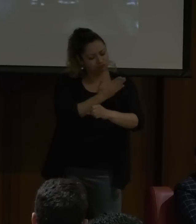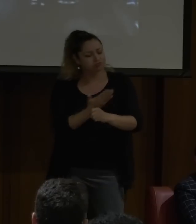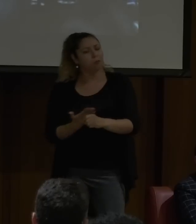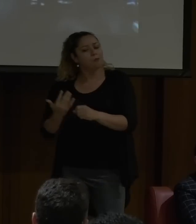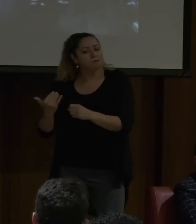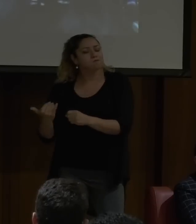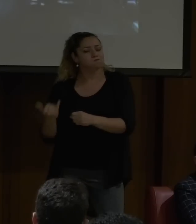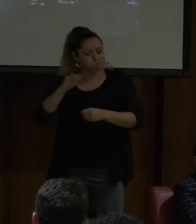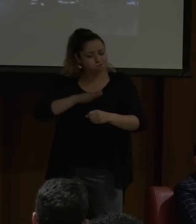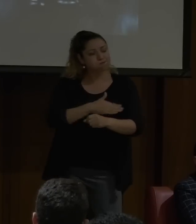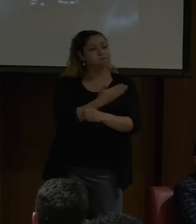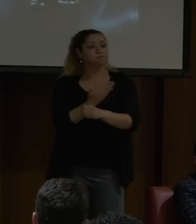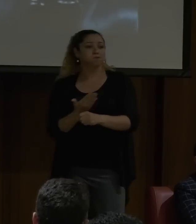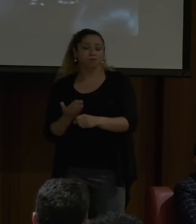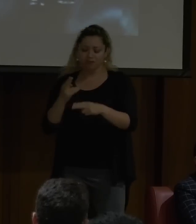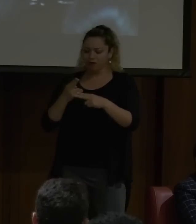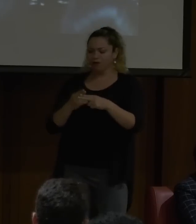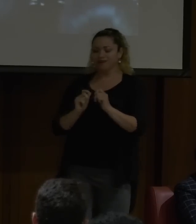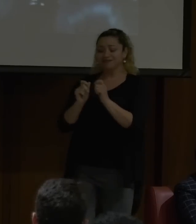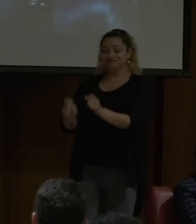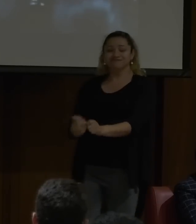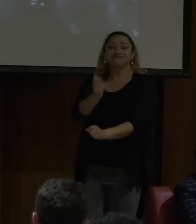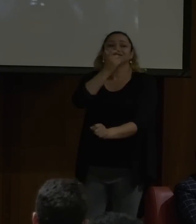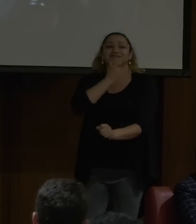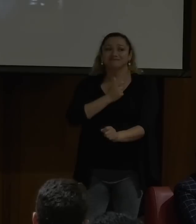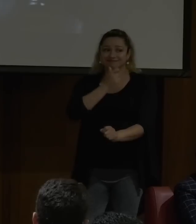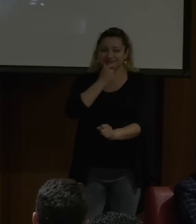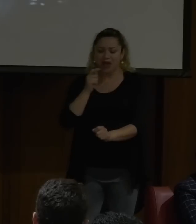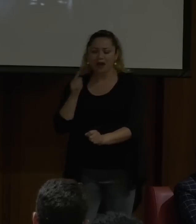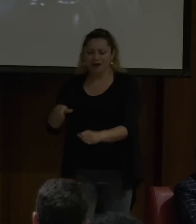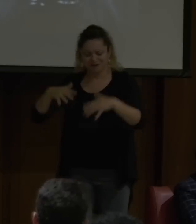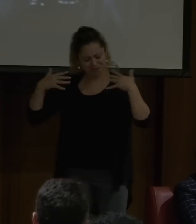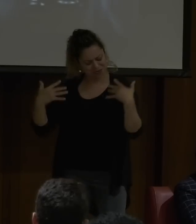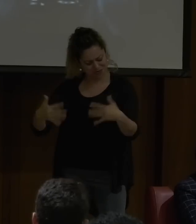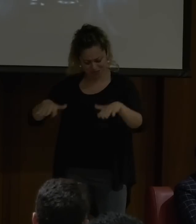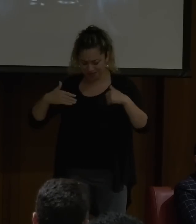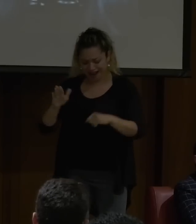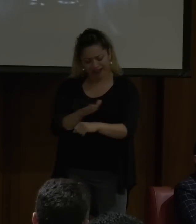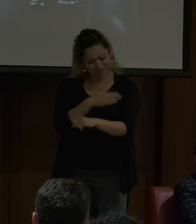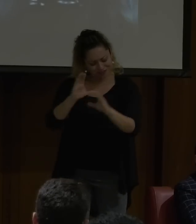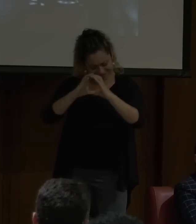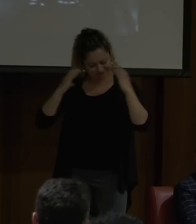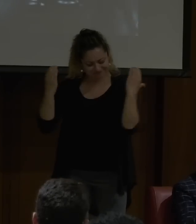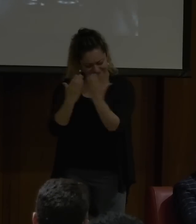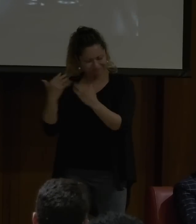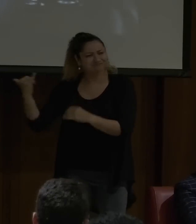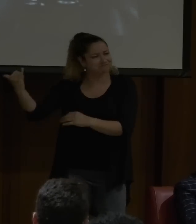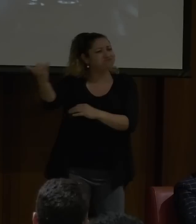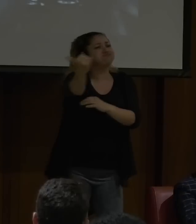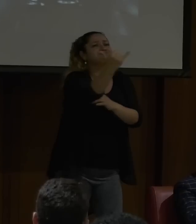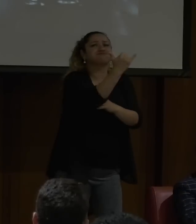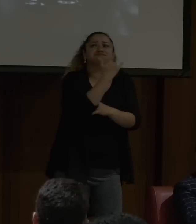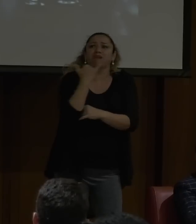de poesía, y se llama Leandro Díaz, el cantor del universo, y se llama Leandro